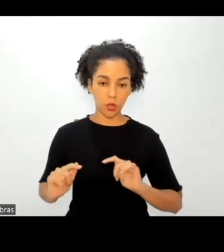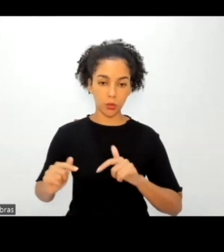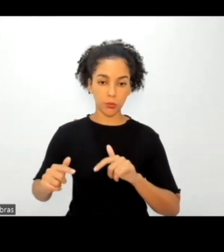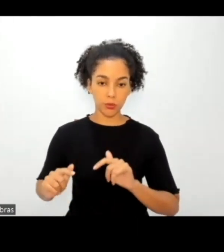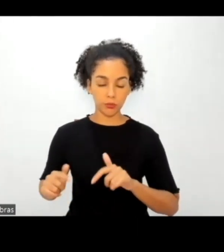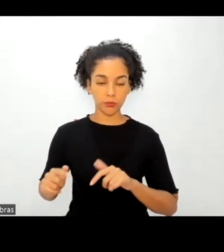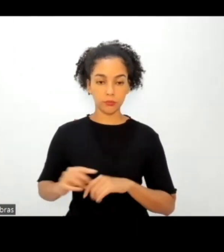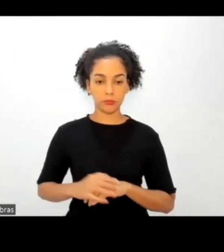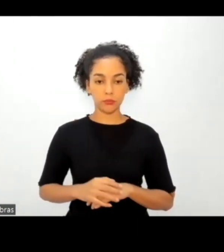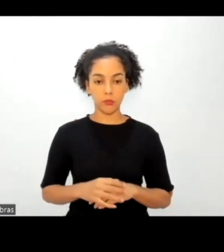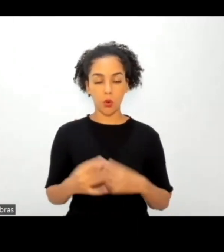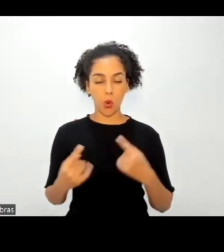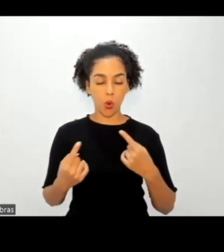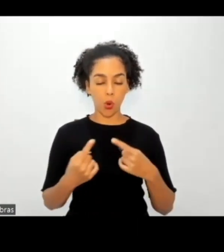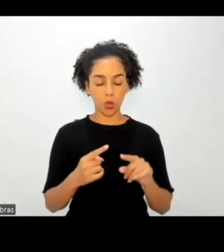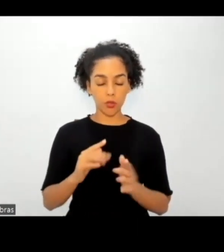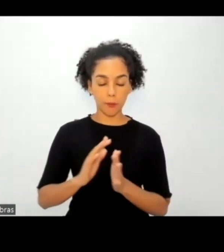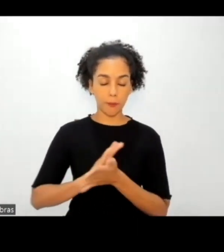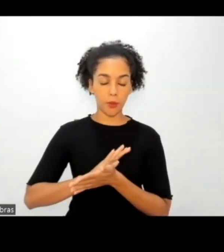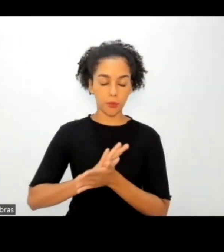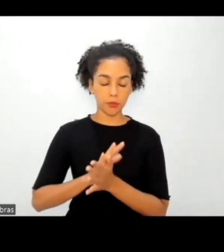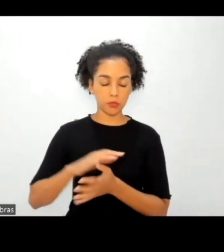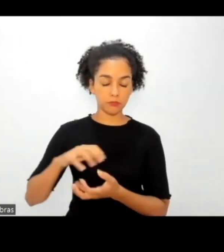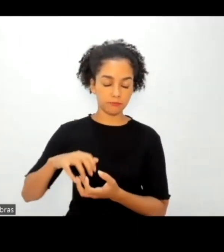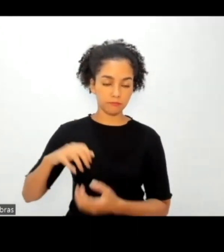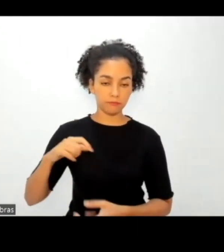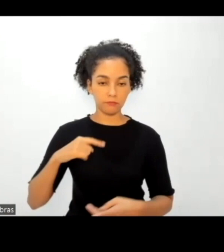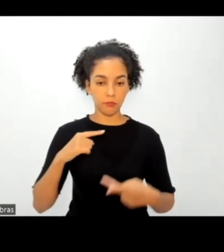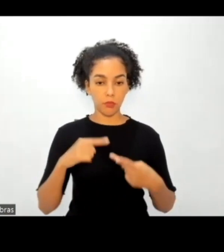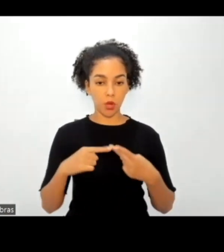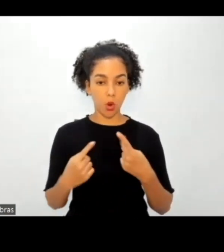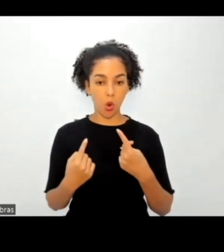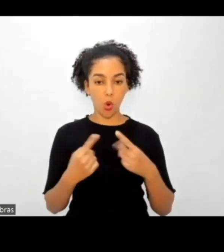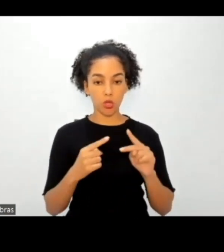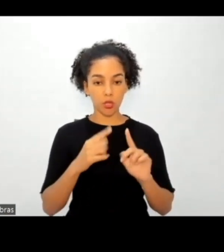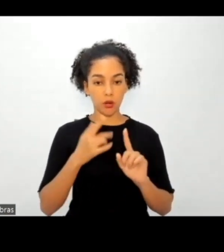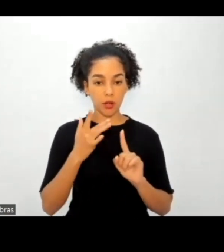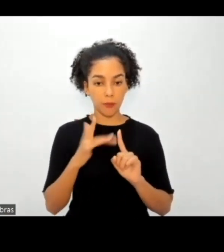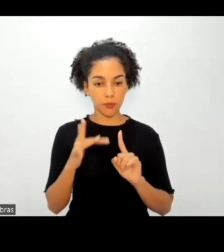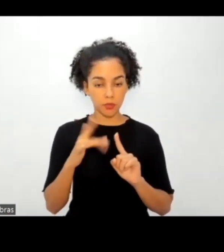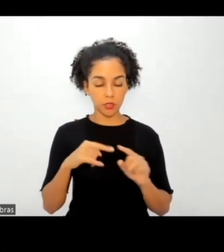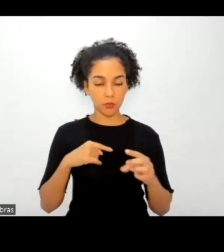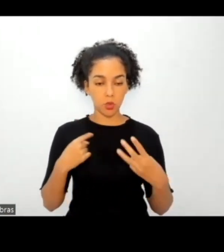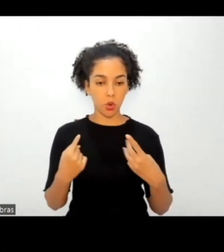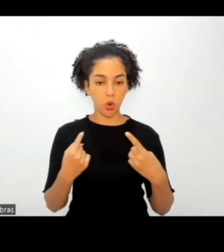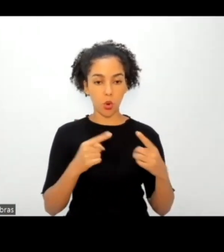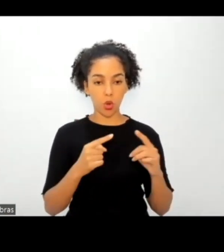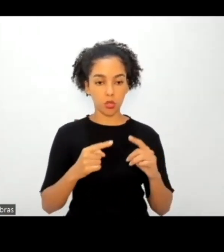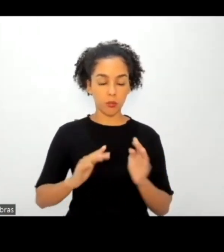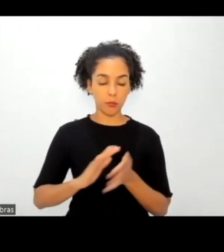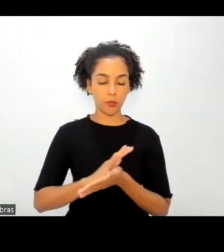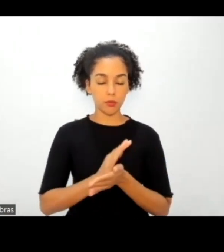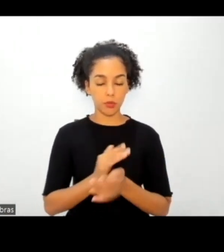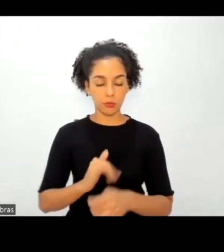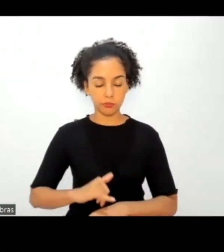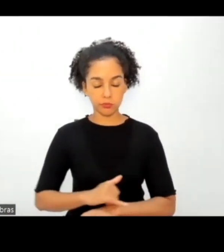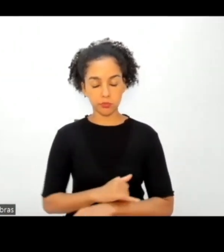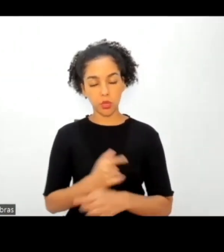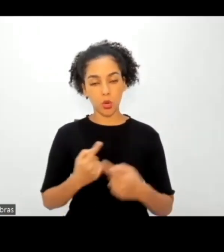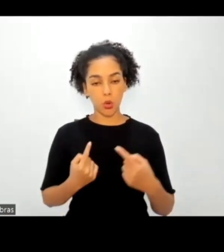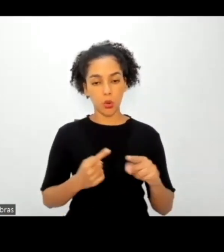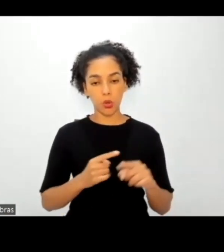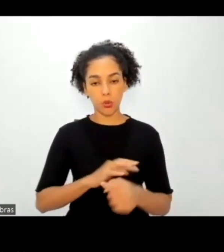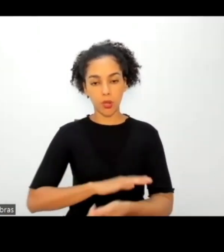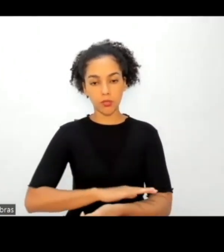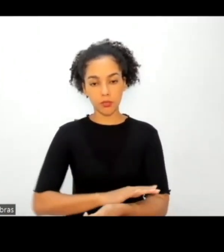Contra o etarismo, né? Enfim, a questão do capacitismo, né? Gordofobia, o racismo, LGBTQIA+fobia,